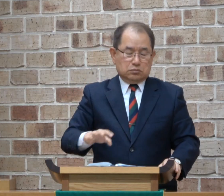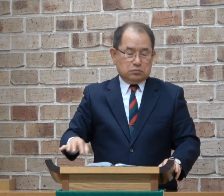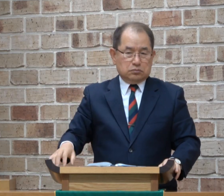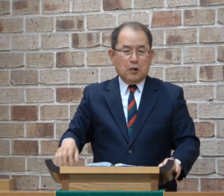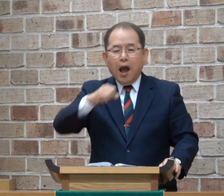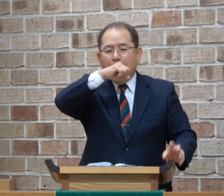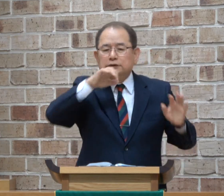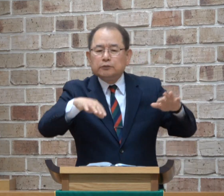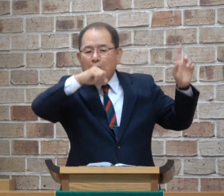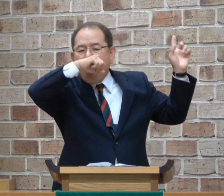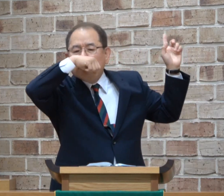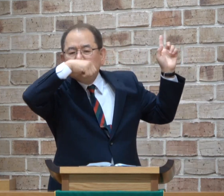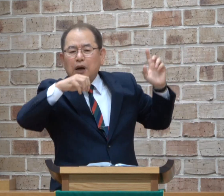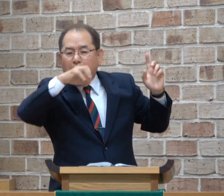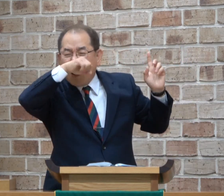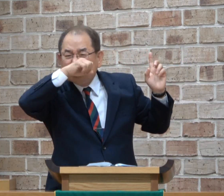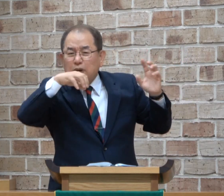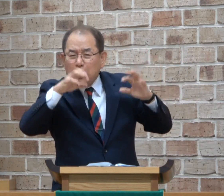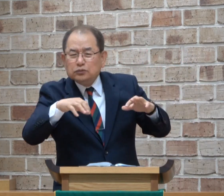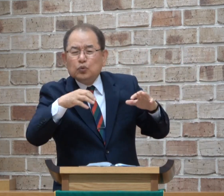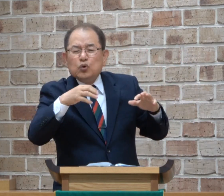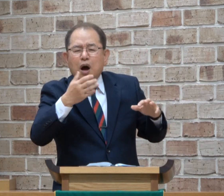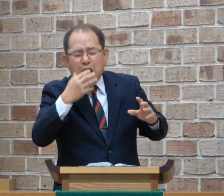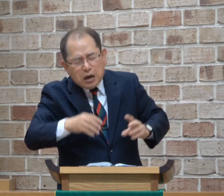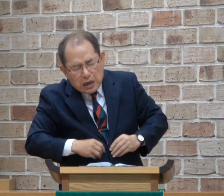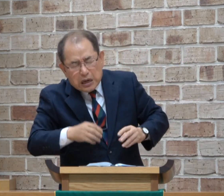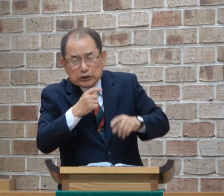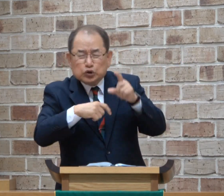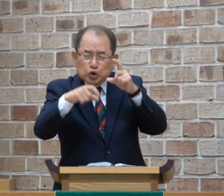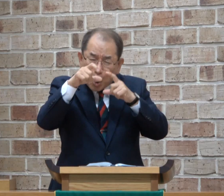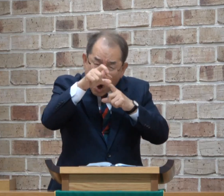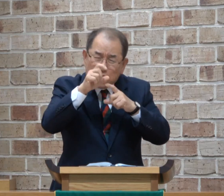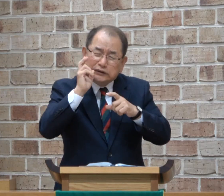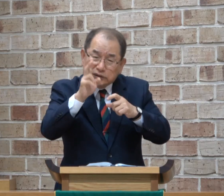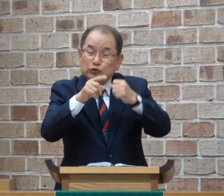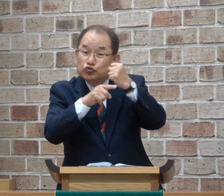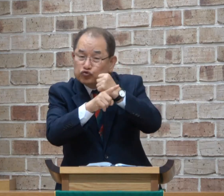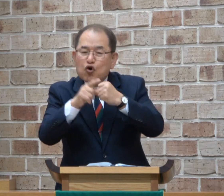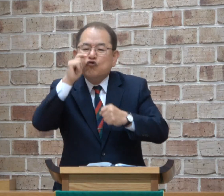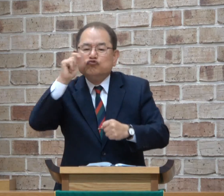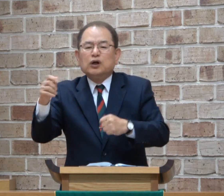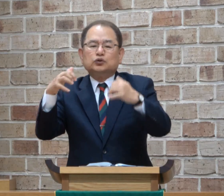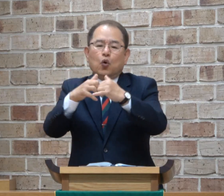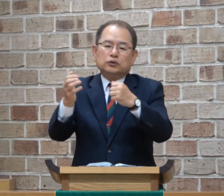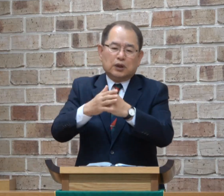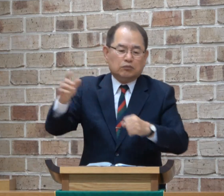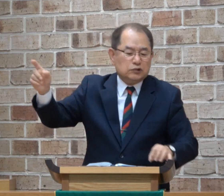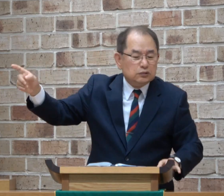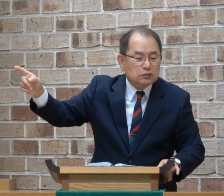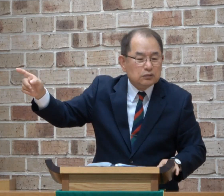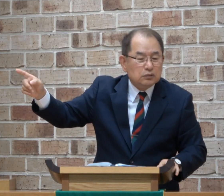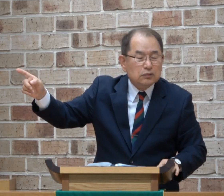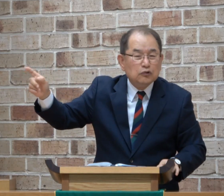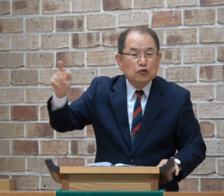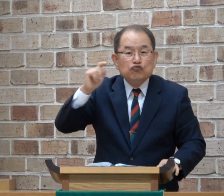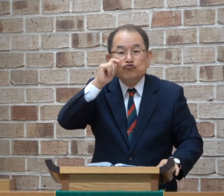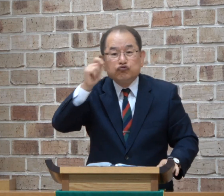아프리카에서 기아로 시달리는 이유는 또 우크라이나의 전쟁 때문이라고 합니다. 그